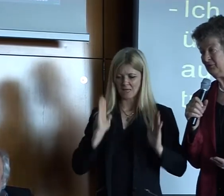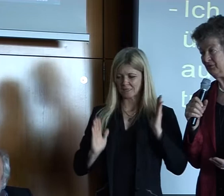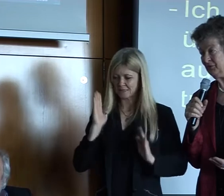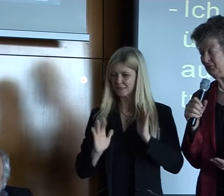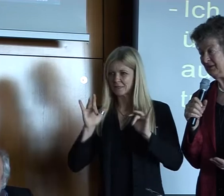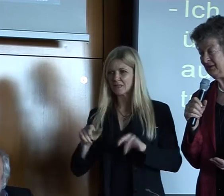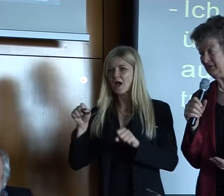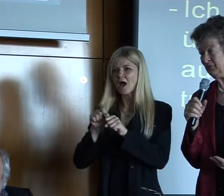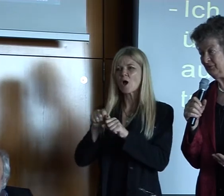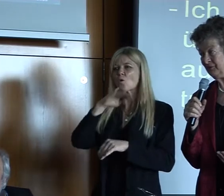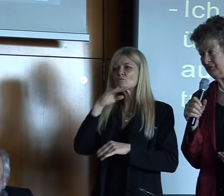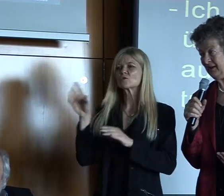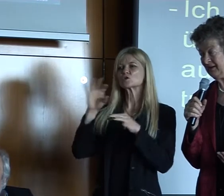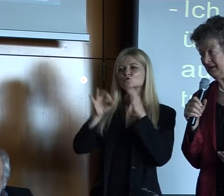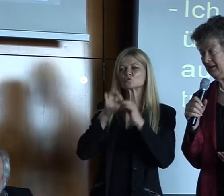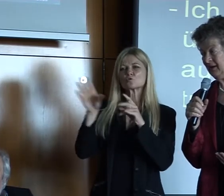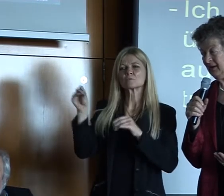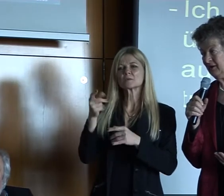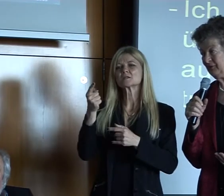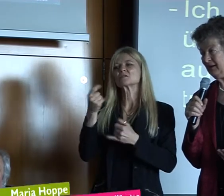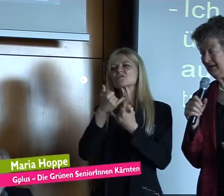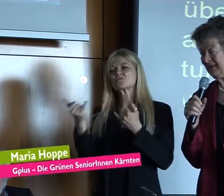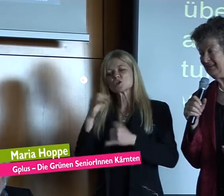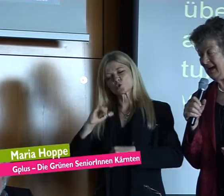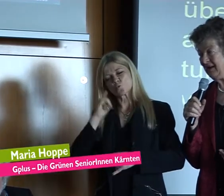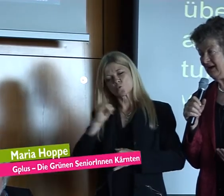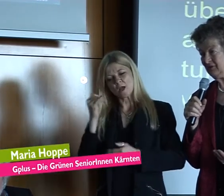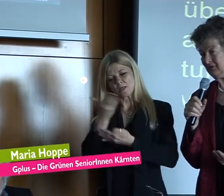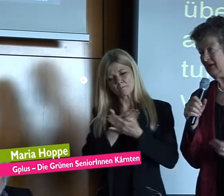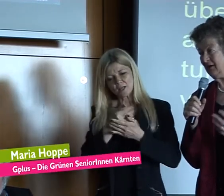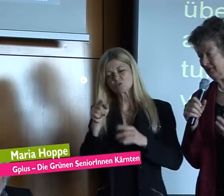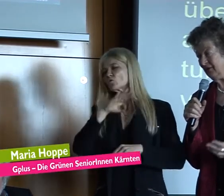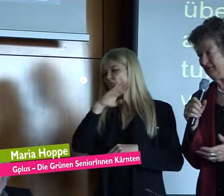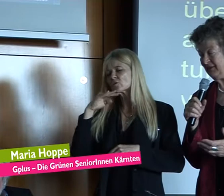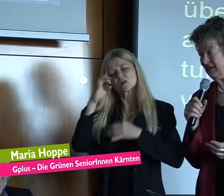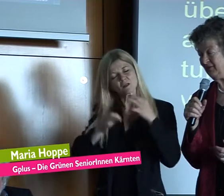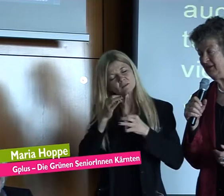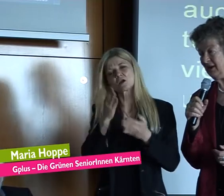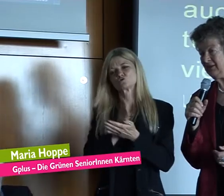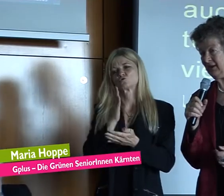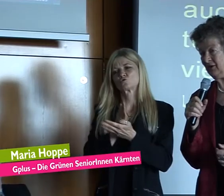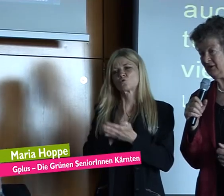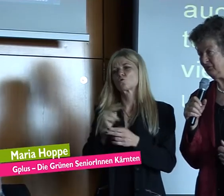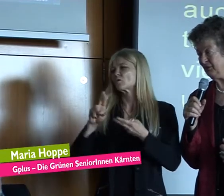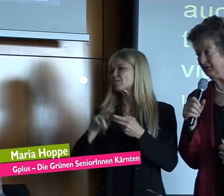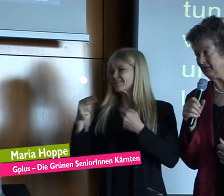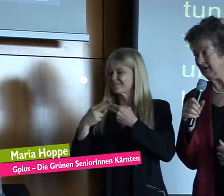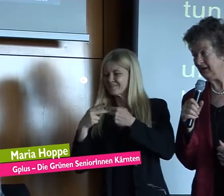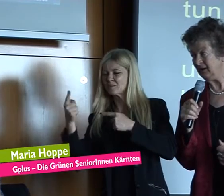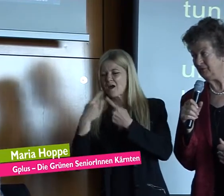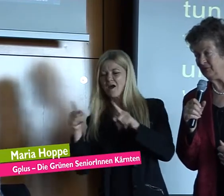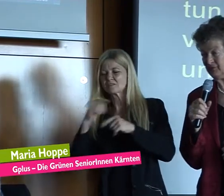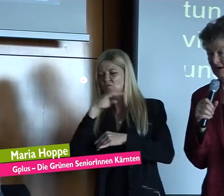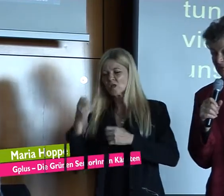mit Bildung von Jugendlichen und so weiter also getan hat, ja, also neben seinen vielen anderen Engagements,